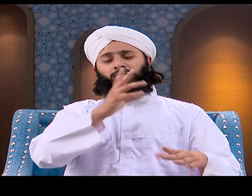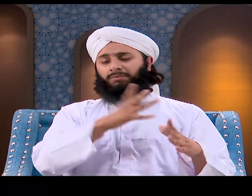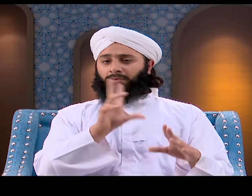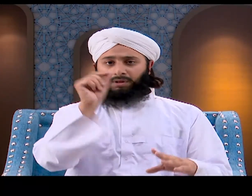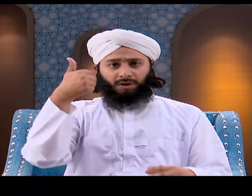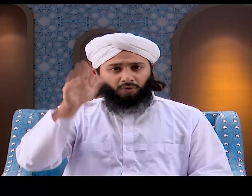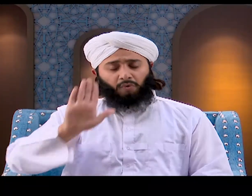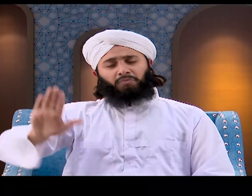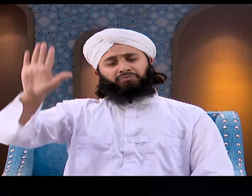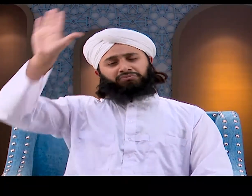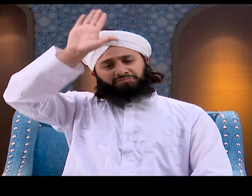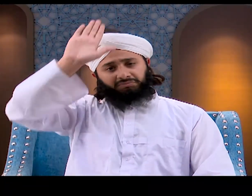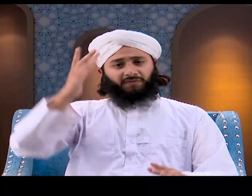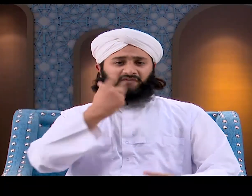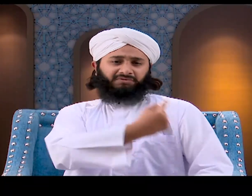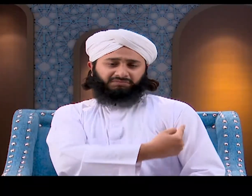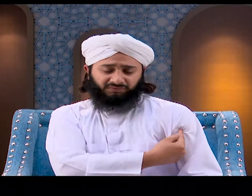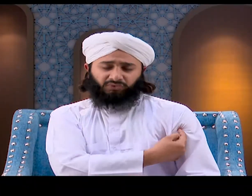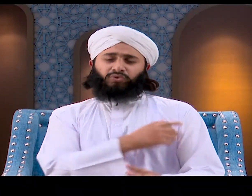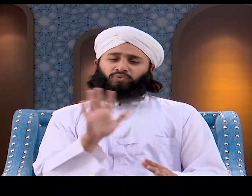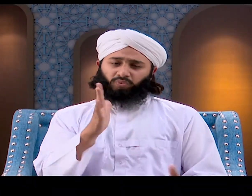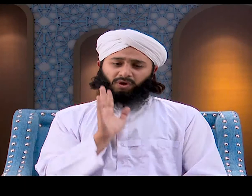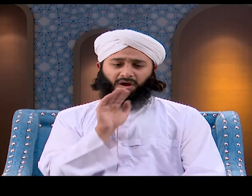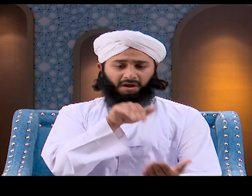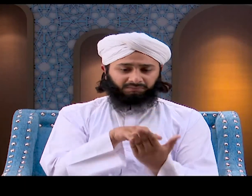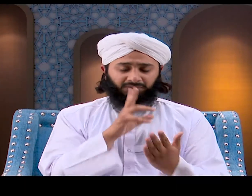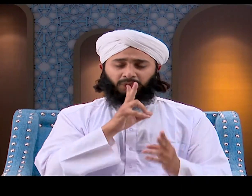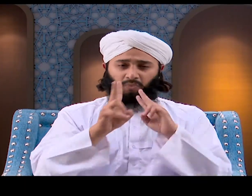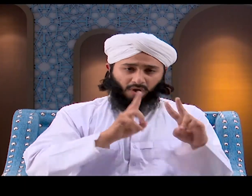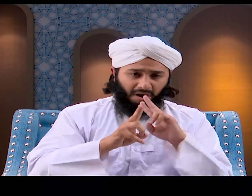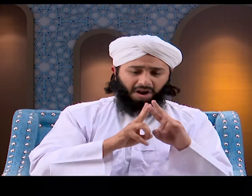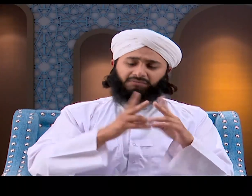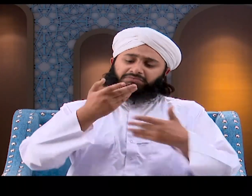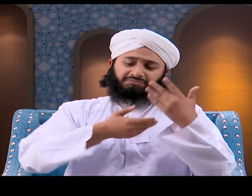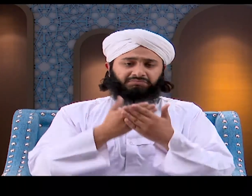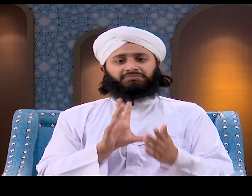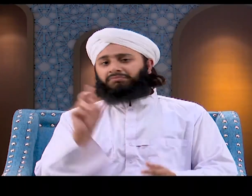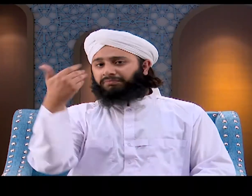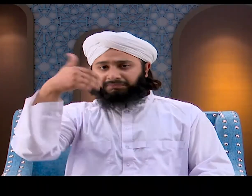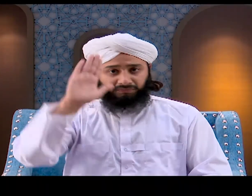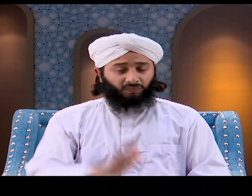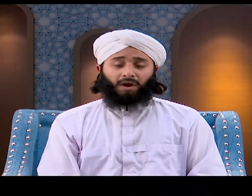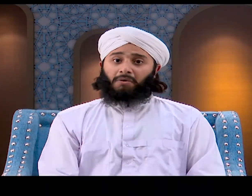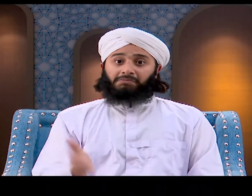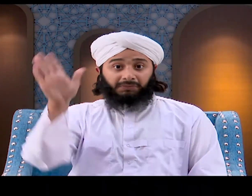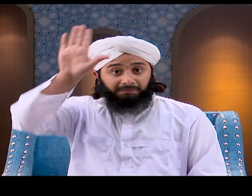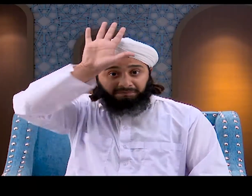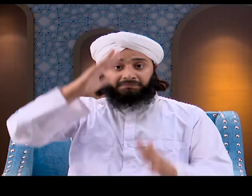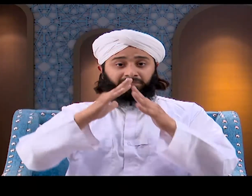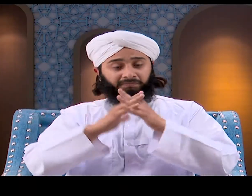ملک کے بڑے بڑے حکیم، طبیب اور ڈاکٹر وہاں پہنچے، انہوں نے بھی خیمے کے پاس کھڑے ہو کر کچھ کہا پھر چلے گئے۔ پھر بادشاہ اور وزیر آئے، یہ بھی کچھ دیر